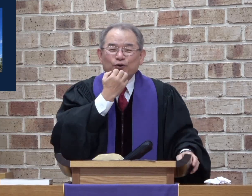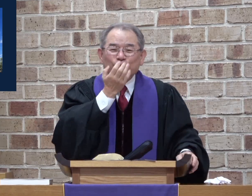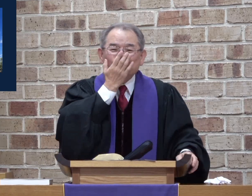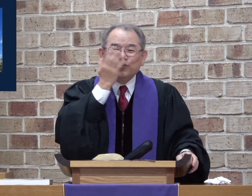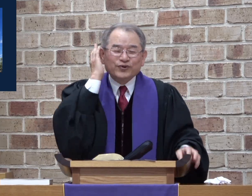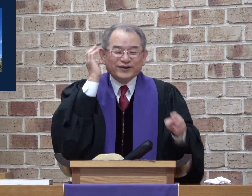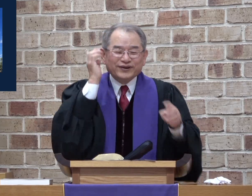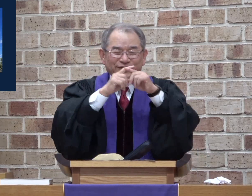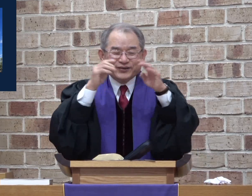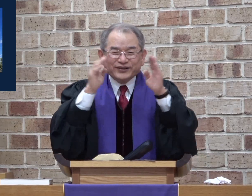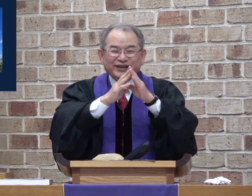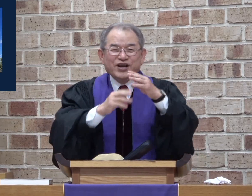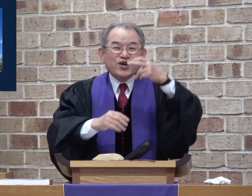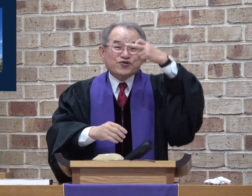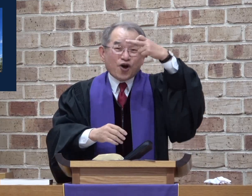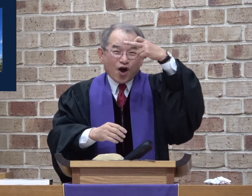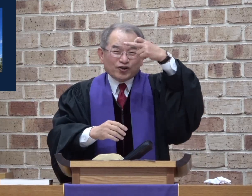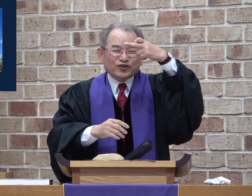2번의 건축을 했습니다.